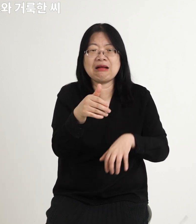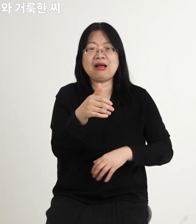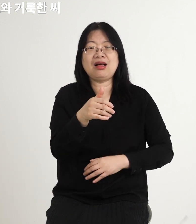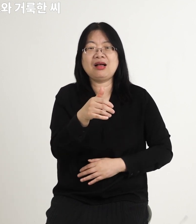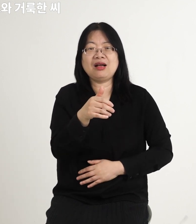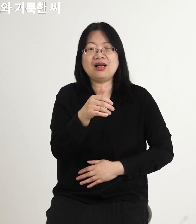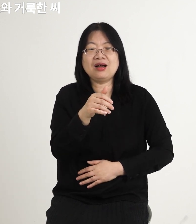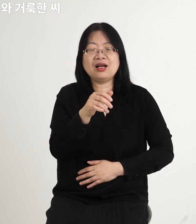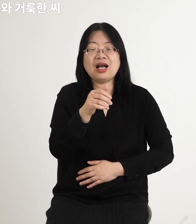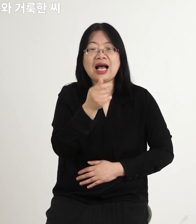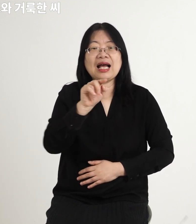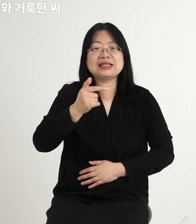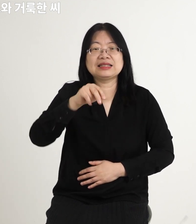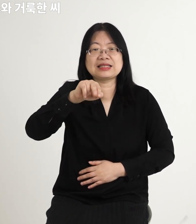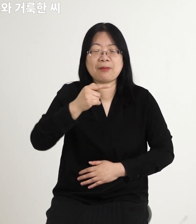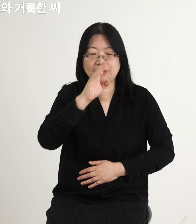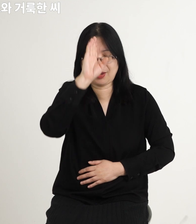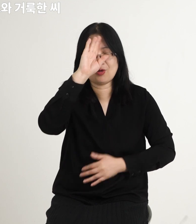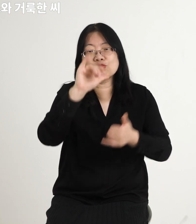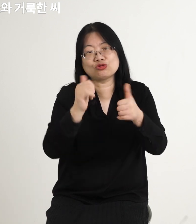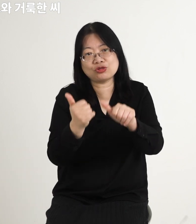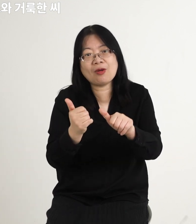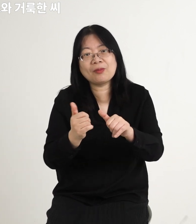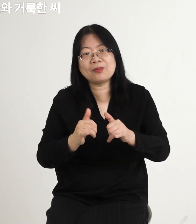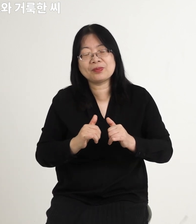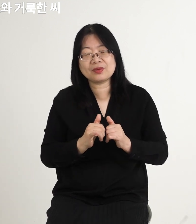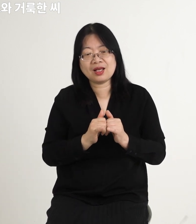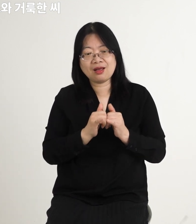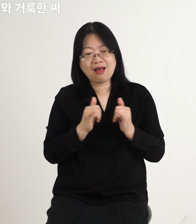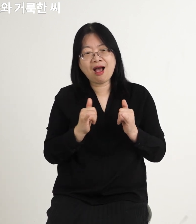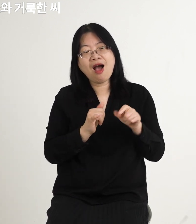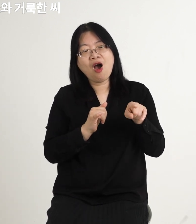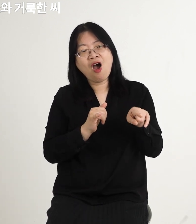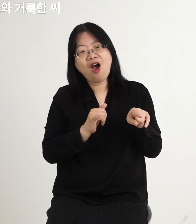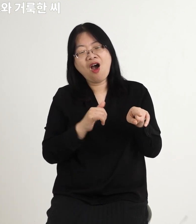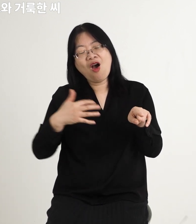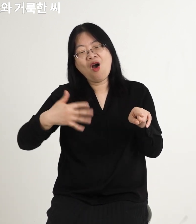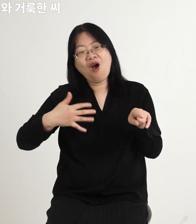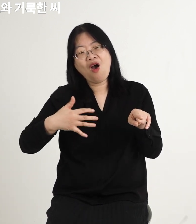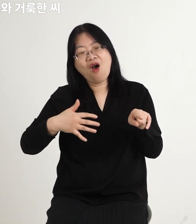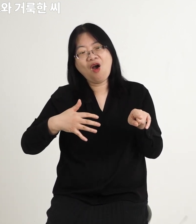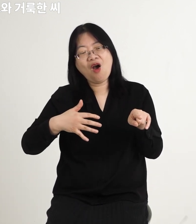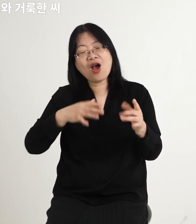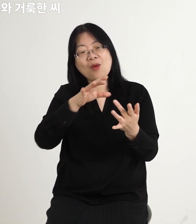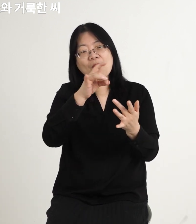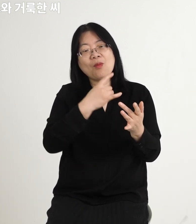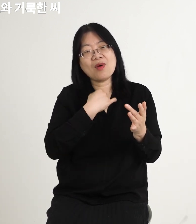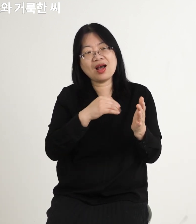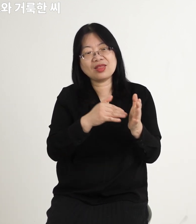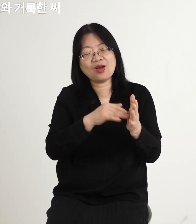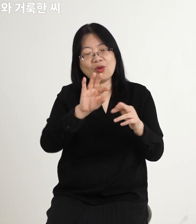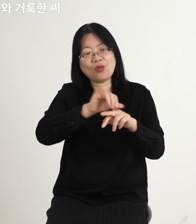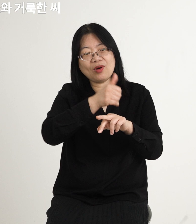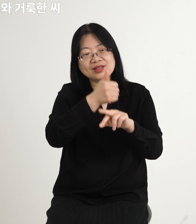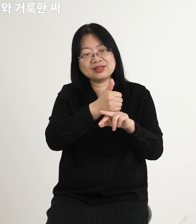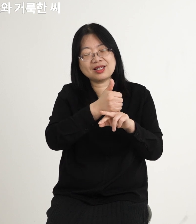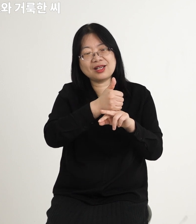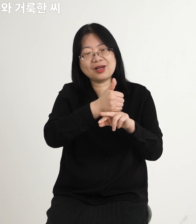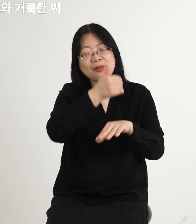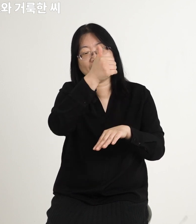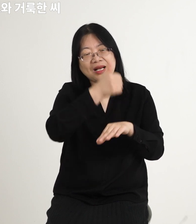그게 인간이 옹이하고 인간이 이 사람이면 하고 세웠던 왕들의 마지막